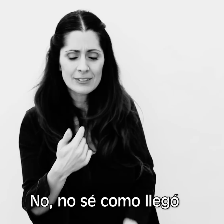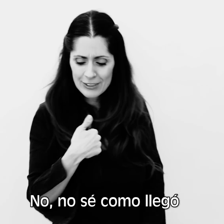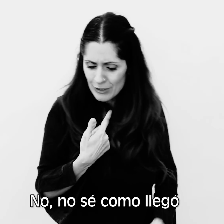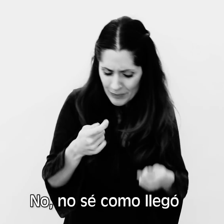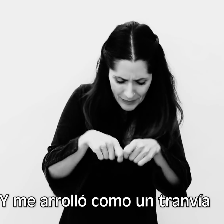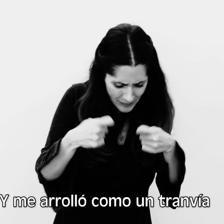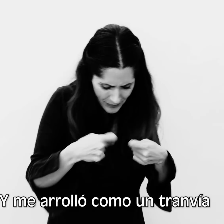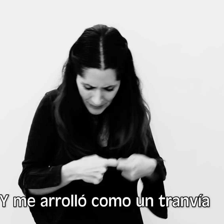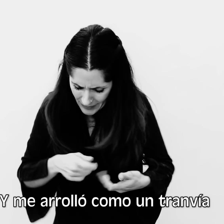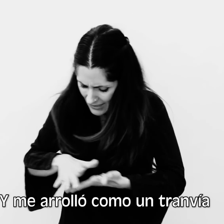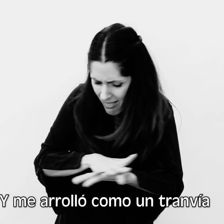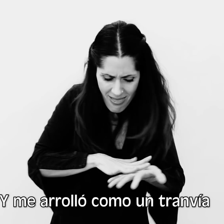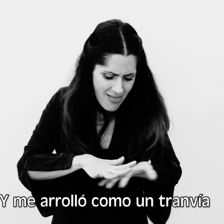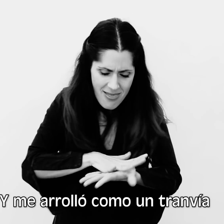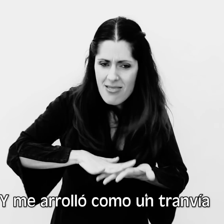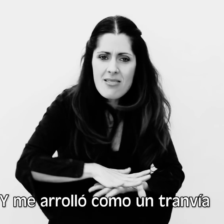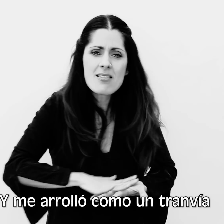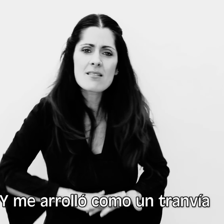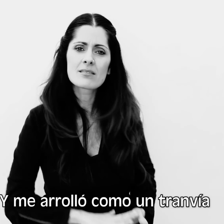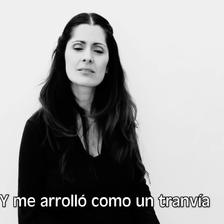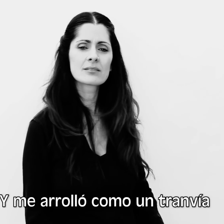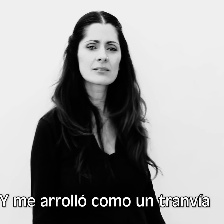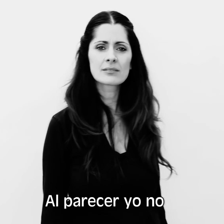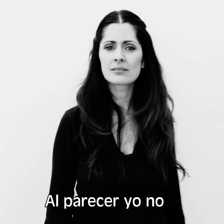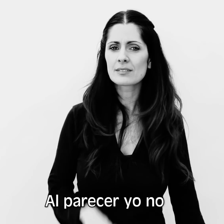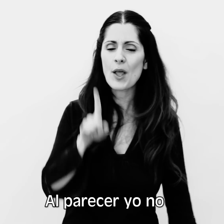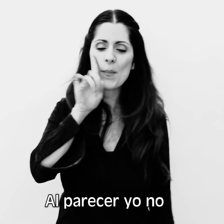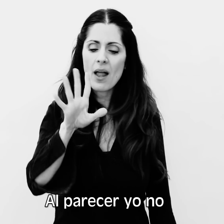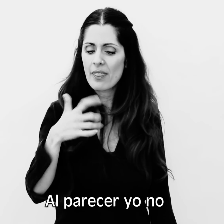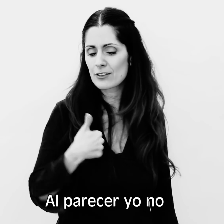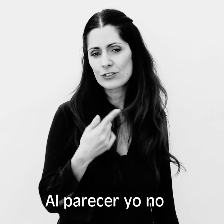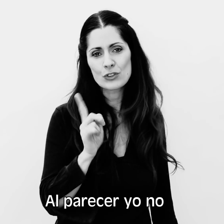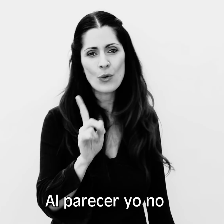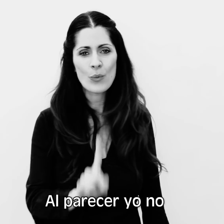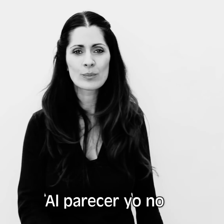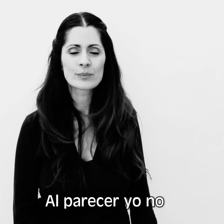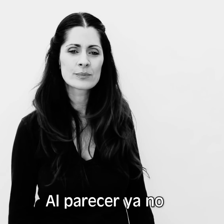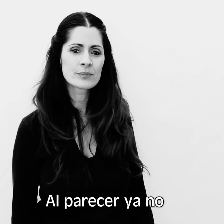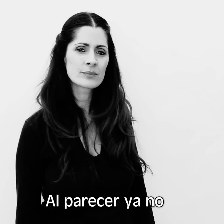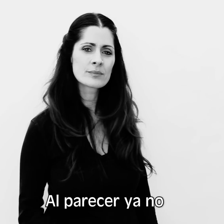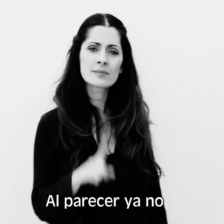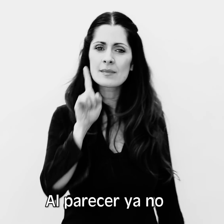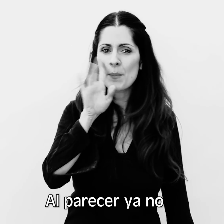Me arrolló como un tranvía Al parecer yo no Al parecer ya no